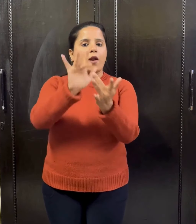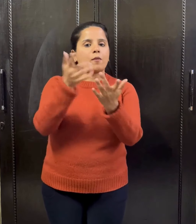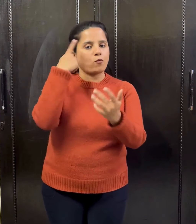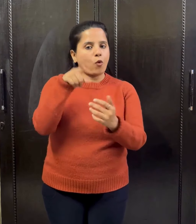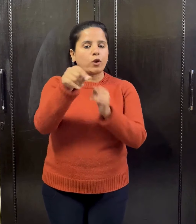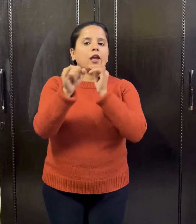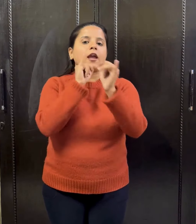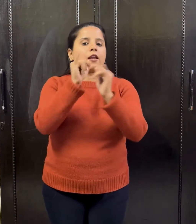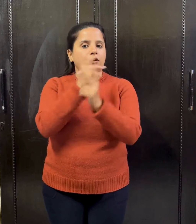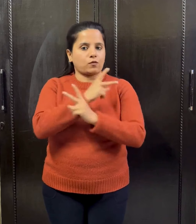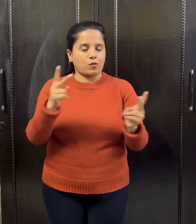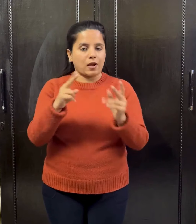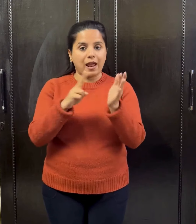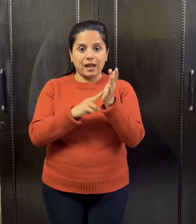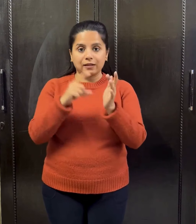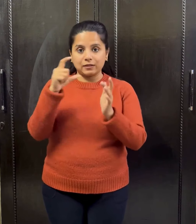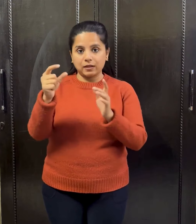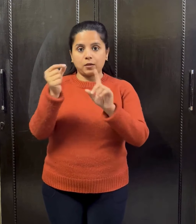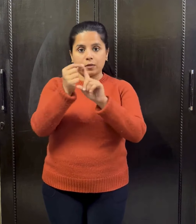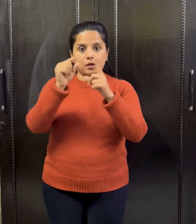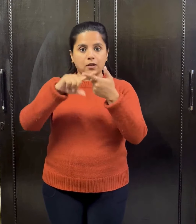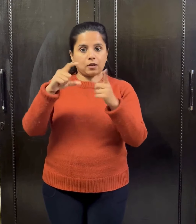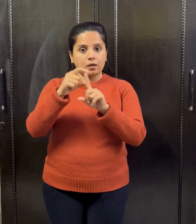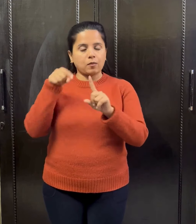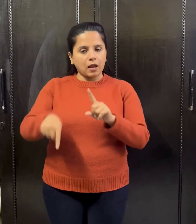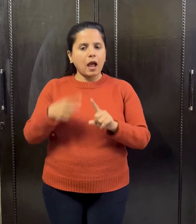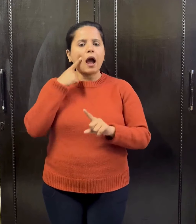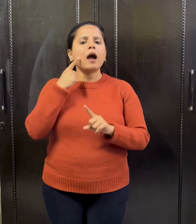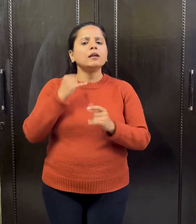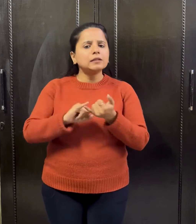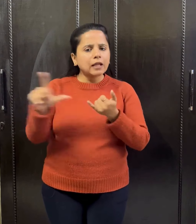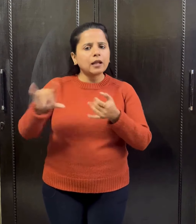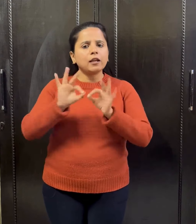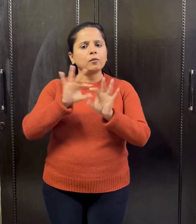एनसीपीईडीपी आपको ISL इंटरप्रेटर प्रोवाइड करेगा।